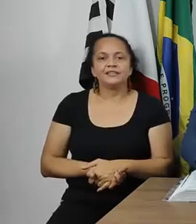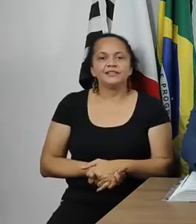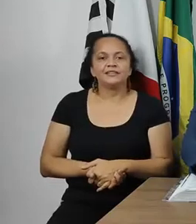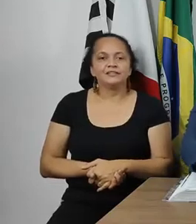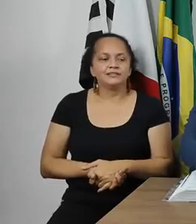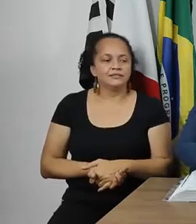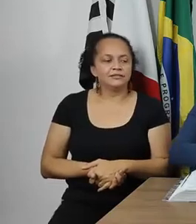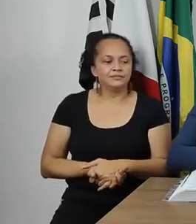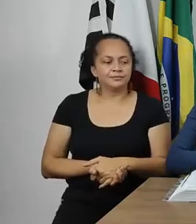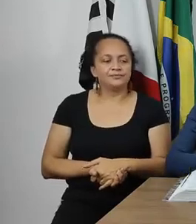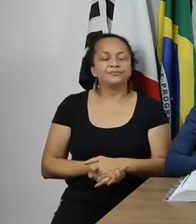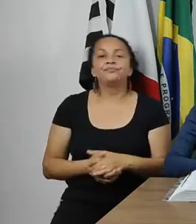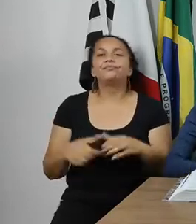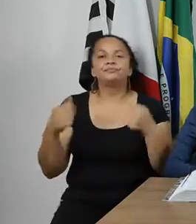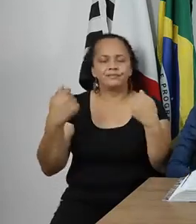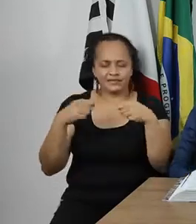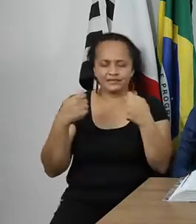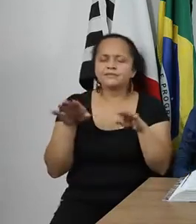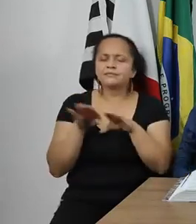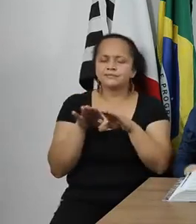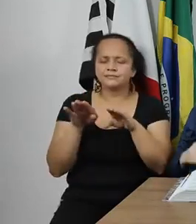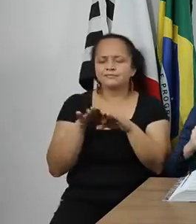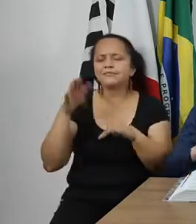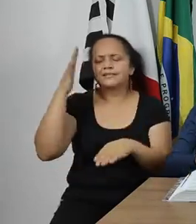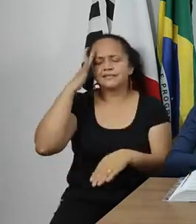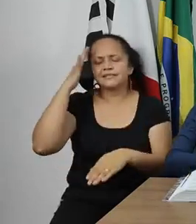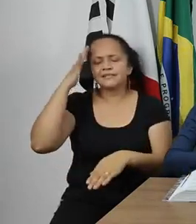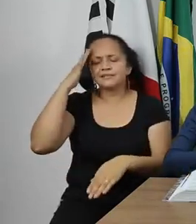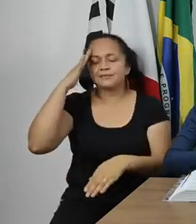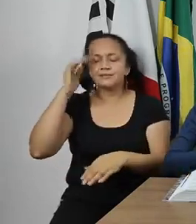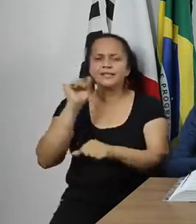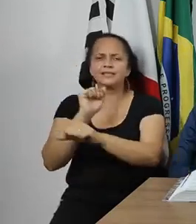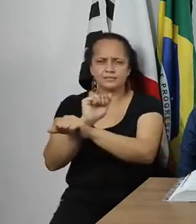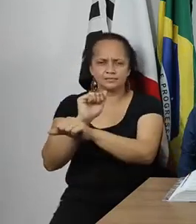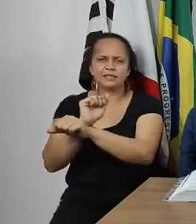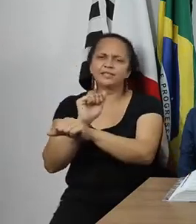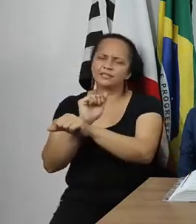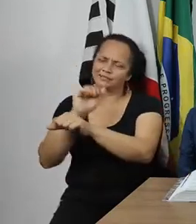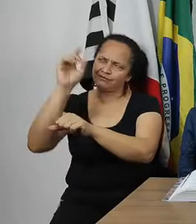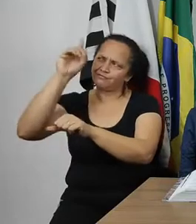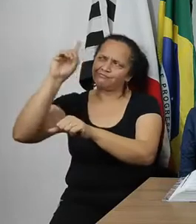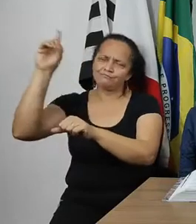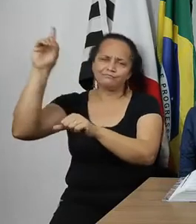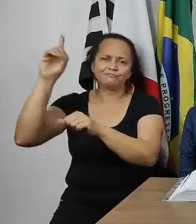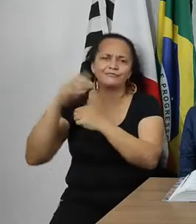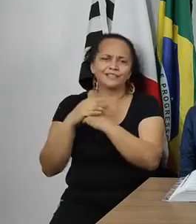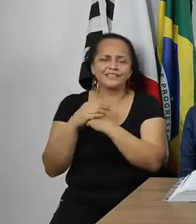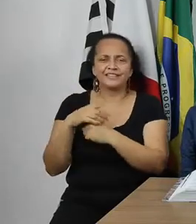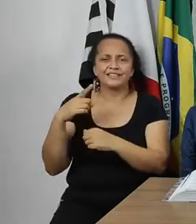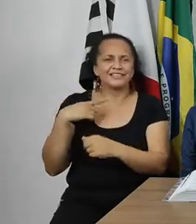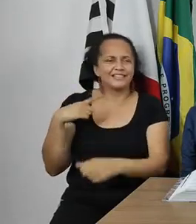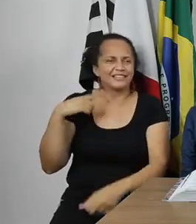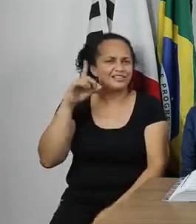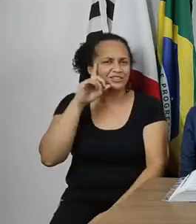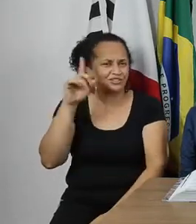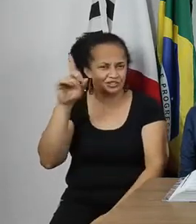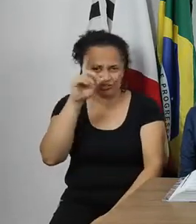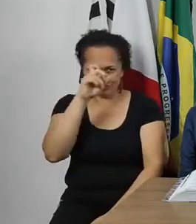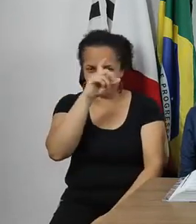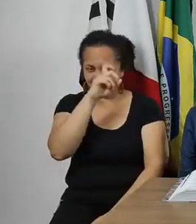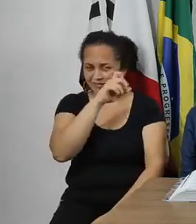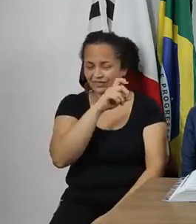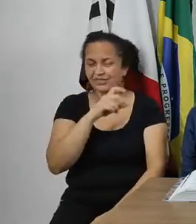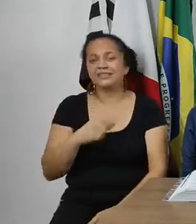precisa saber descansar, em Deus. Mesmo em momentos de ameaça,